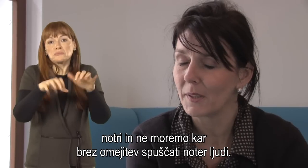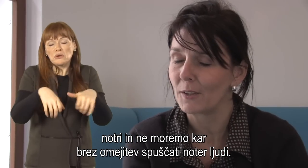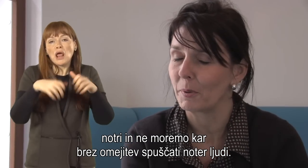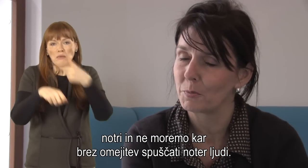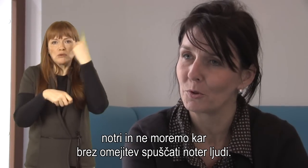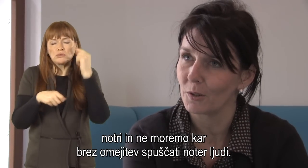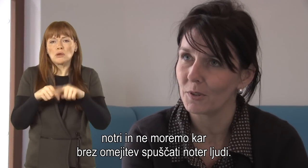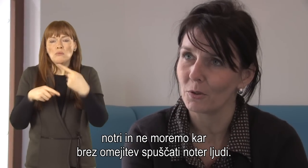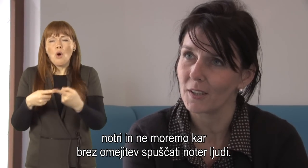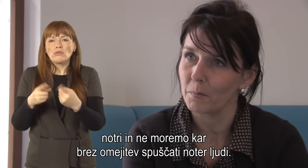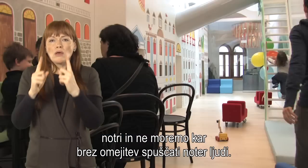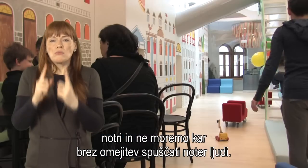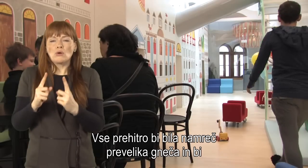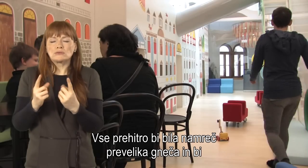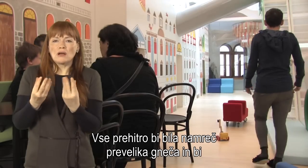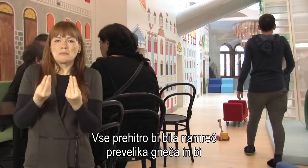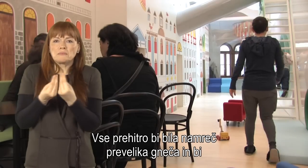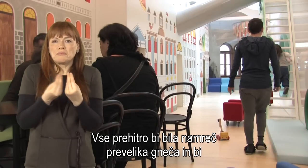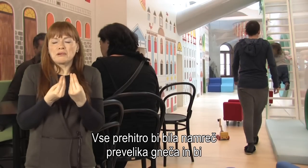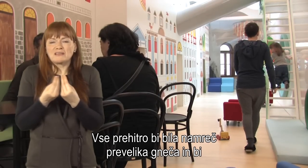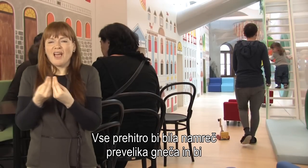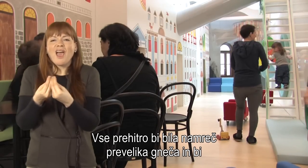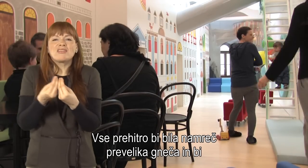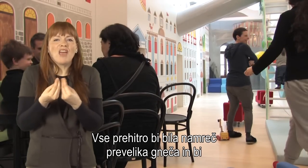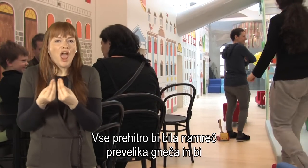brez omejitev pač spuščati ljudi noter, ker potem postane to